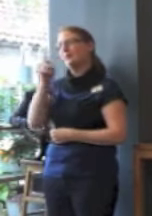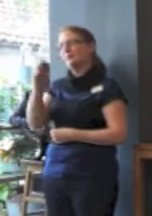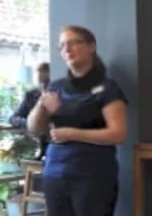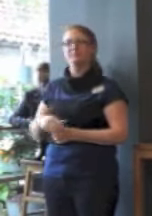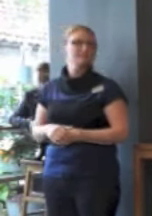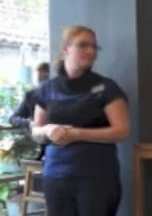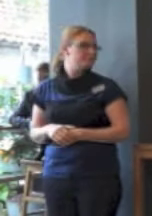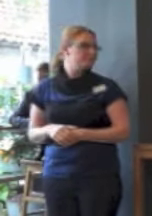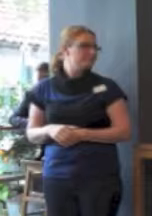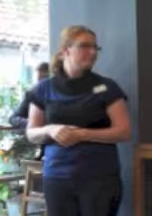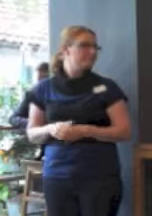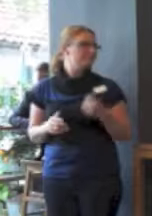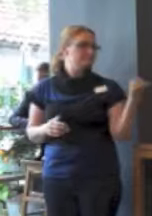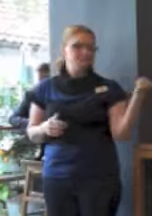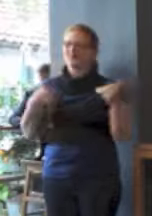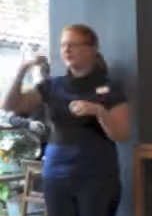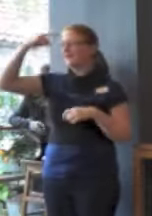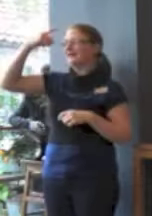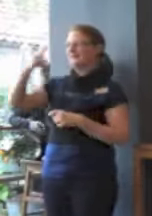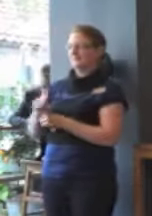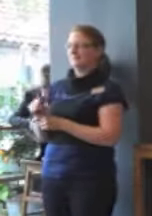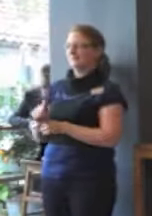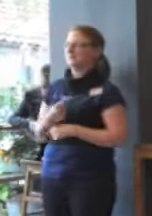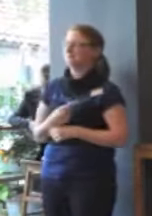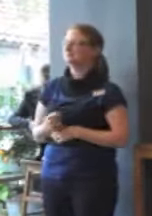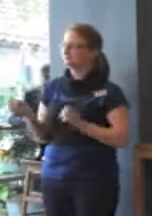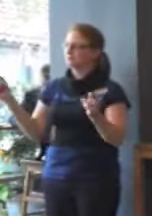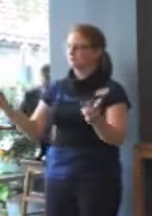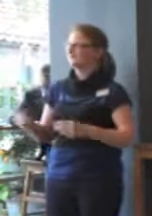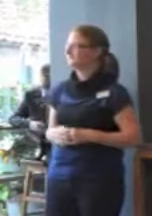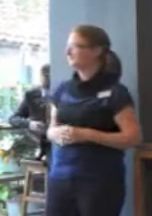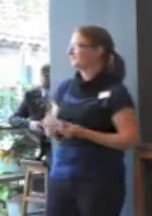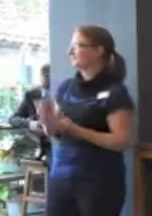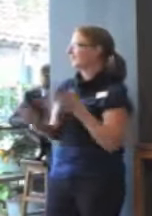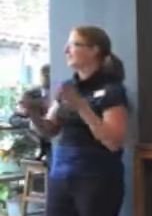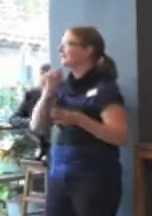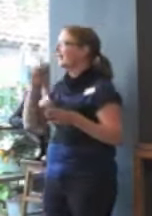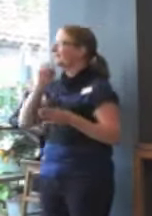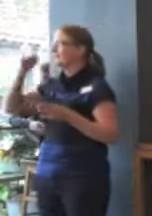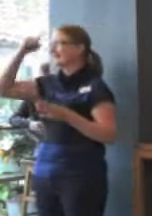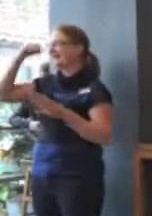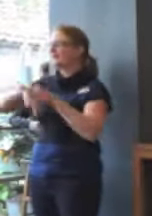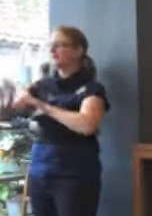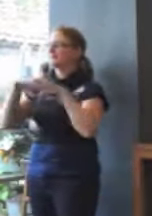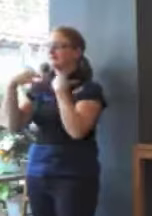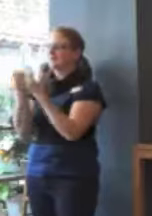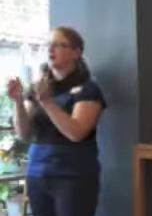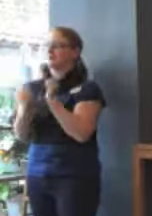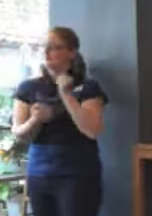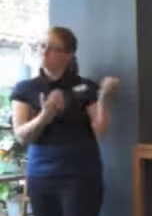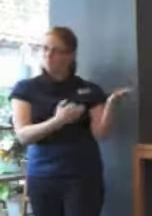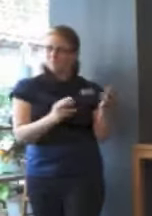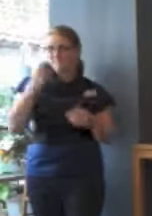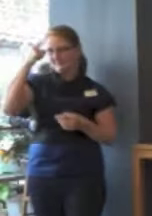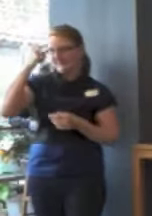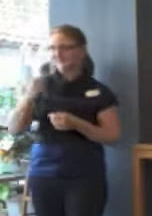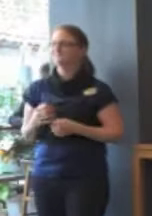Jag tänker under seminariet. Ja, du tänker under seminariet. Det är inte alltid man tänker under seminariet, men det är inte för att göra det.